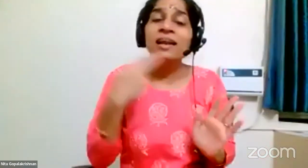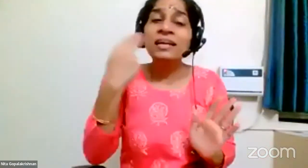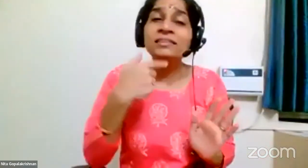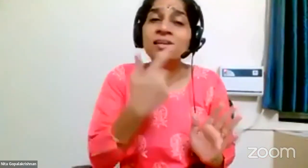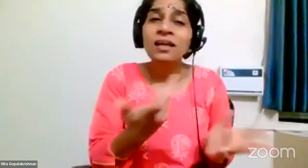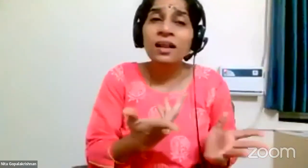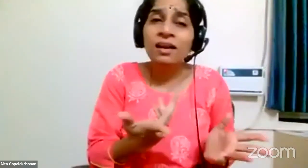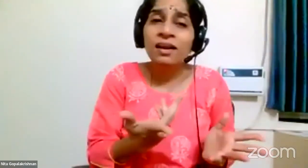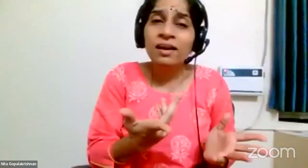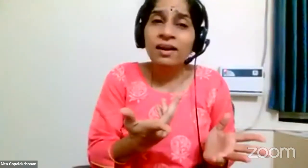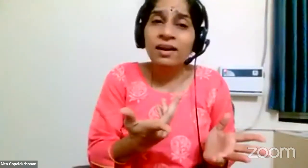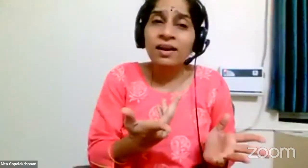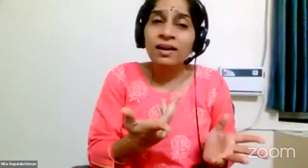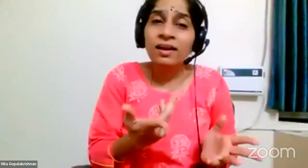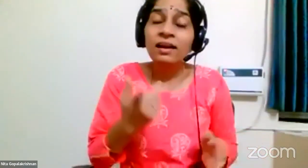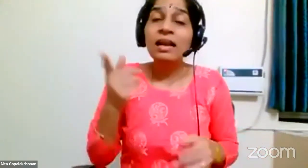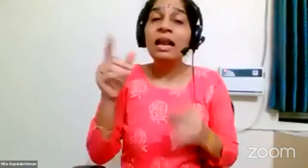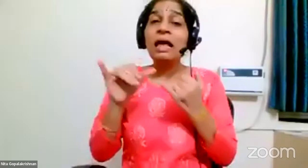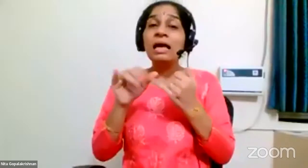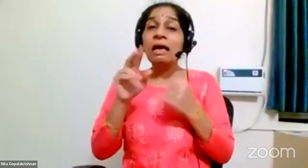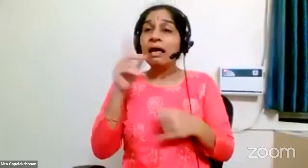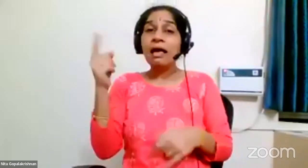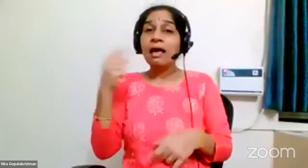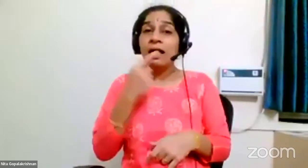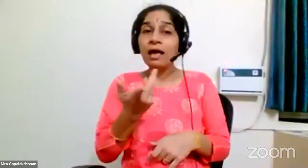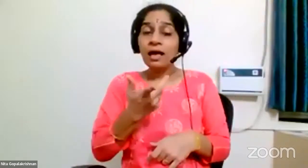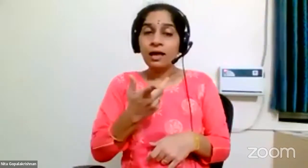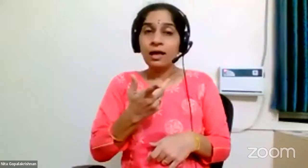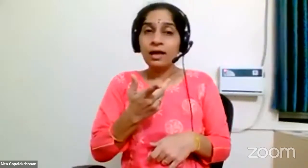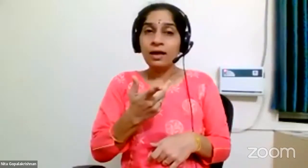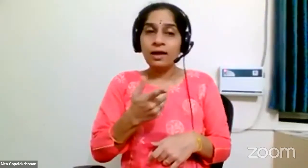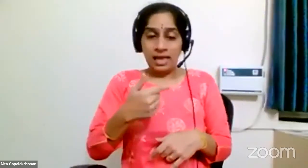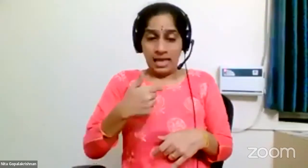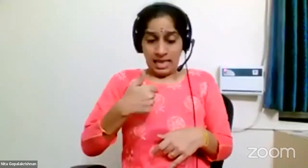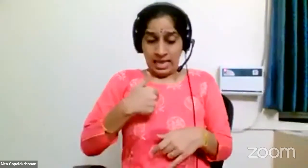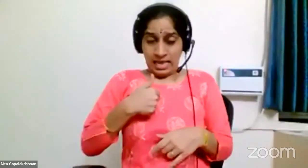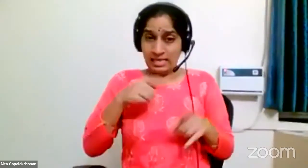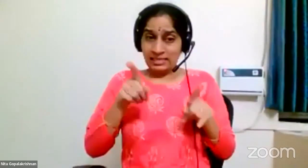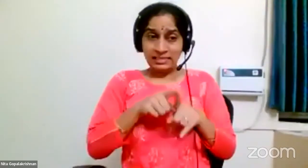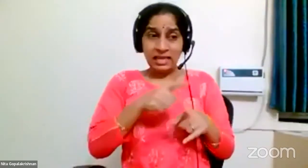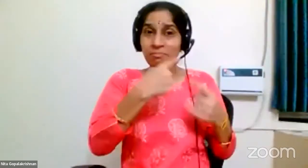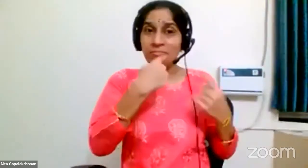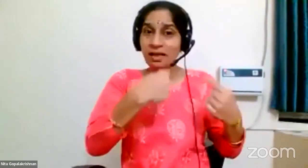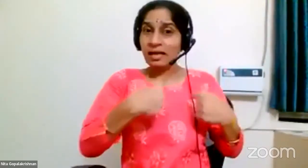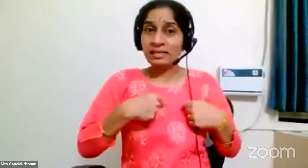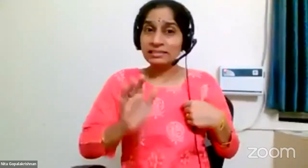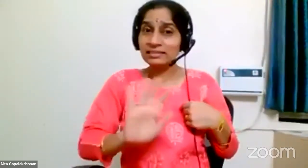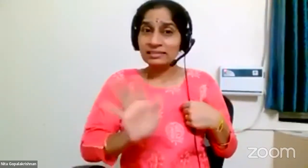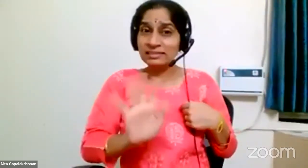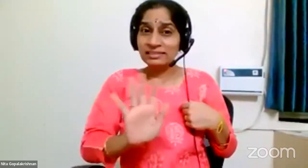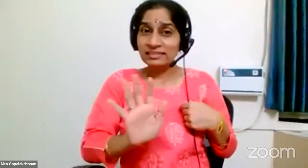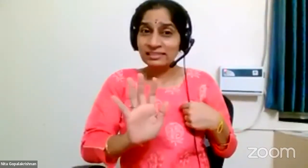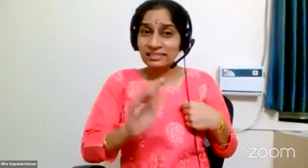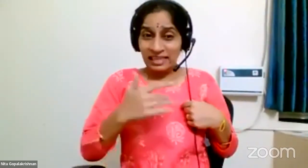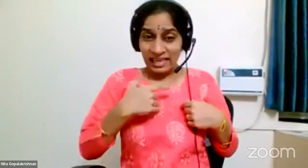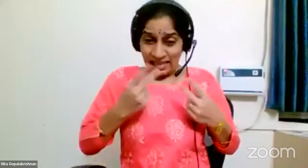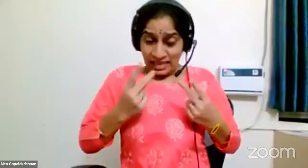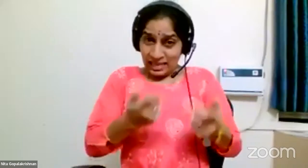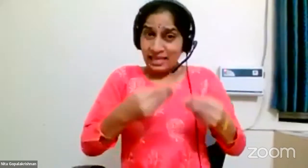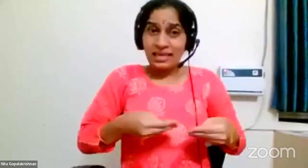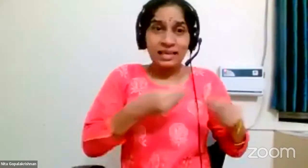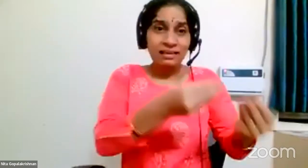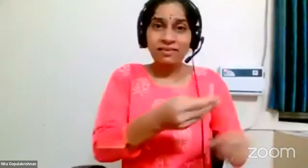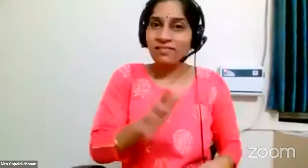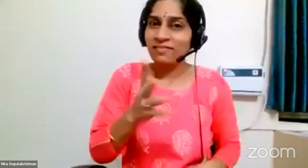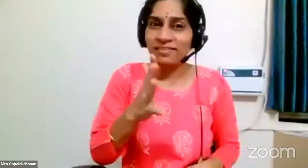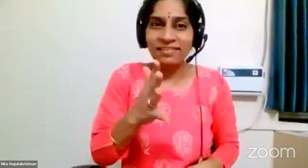अगर कोई व्यक्ति मेरे पास आता है तो पहले मैं उसका हृदय पवित्र करता हूँ, है ना, मैं उसे मुक्ति का मार्ग